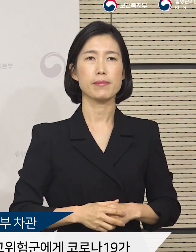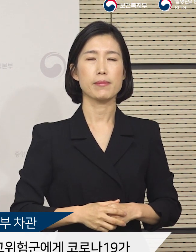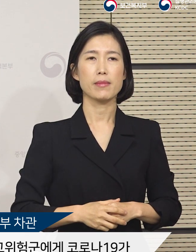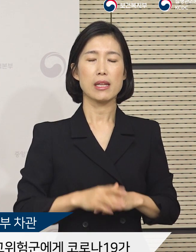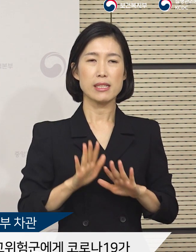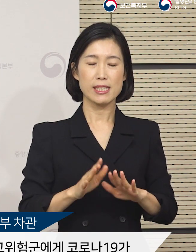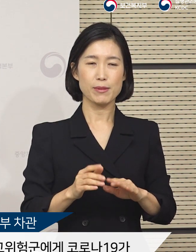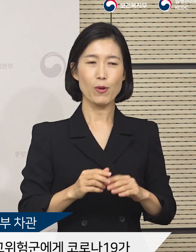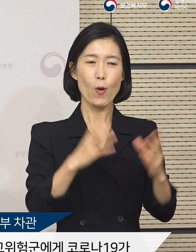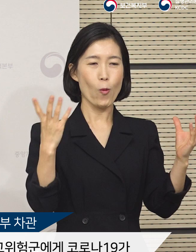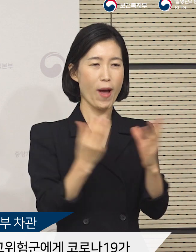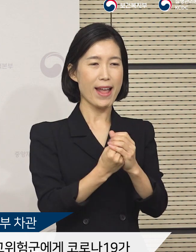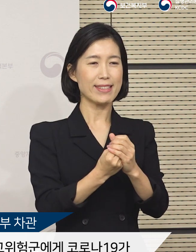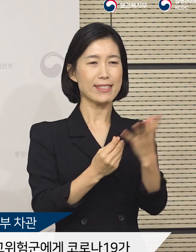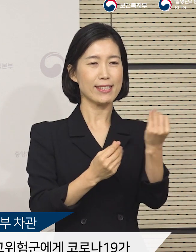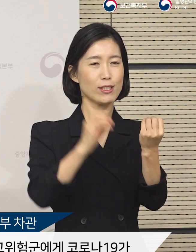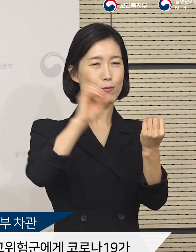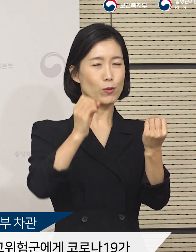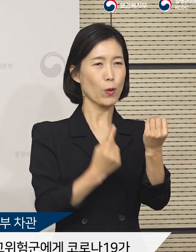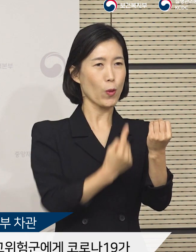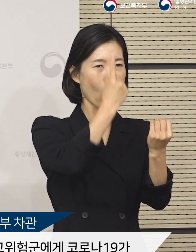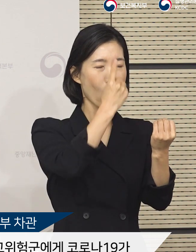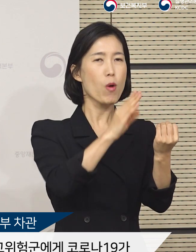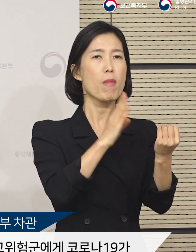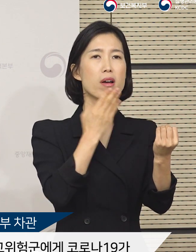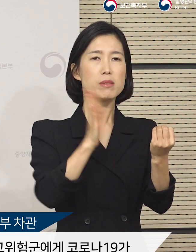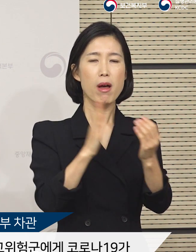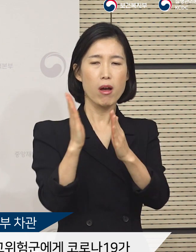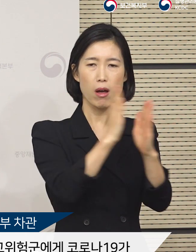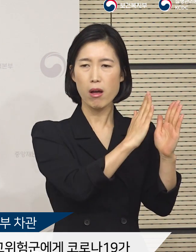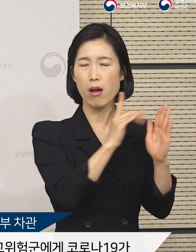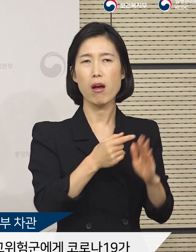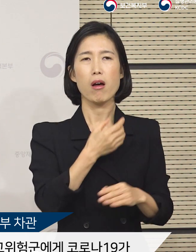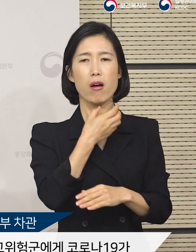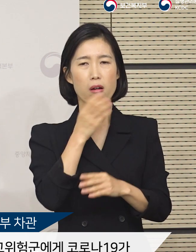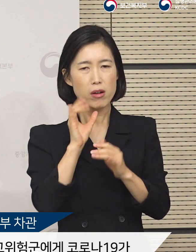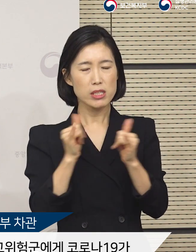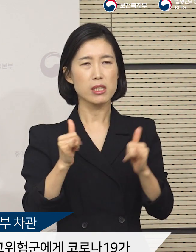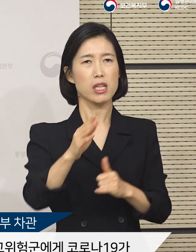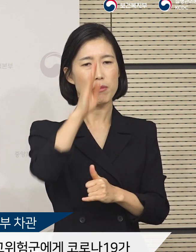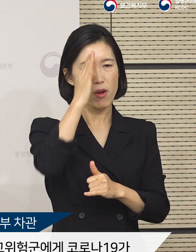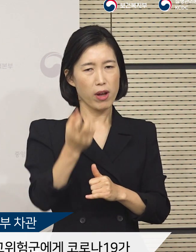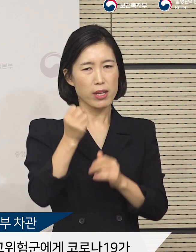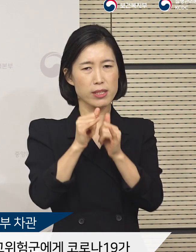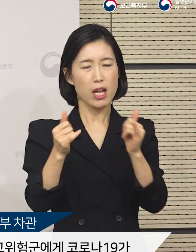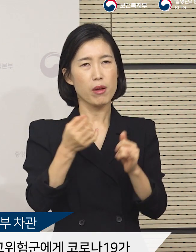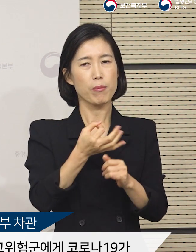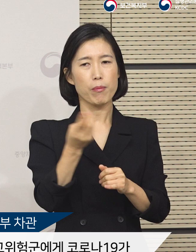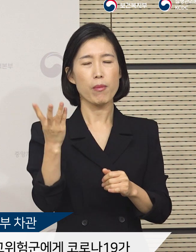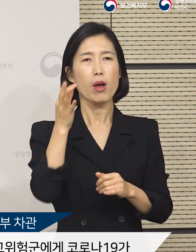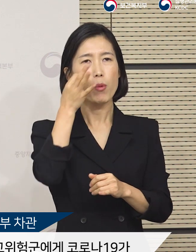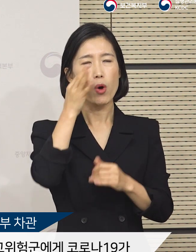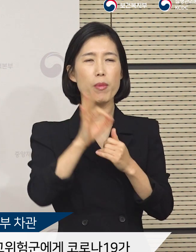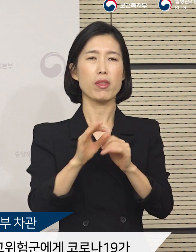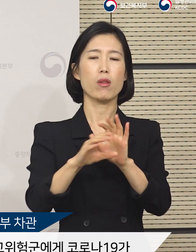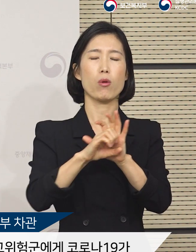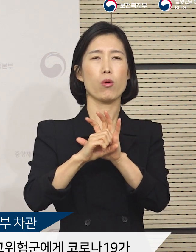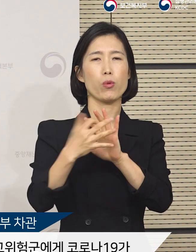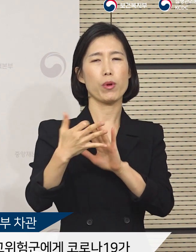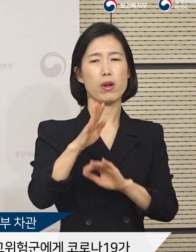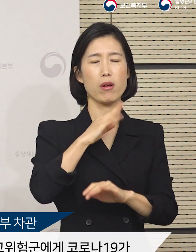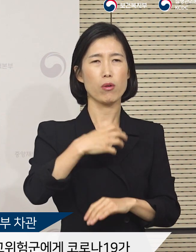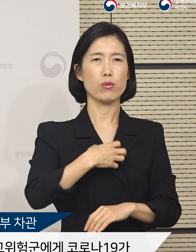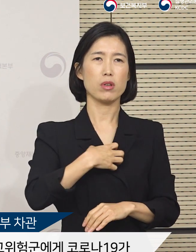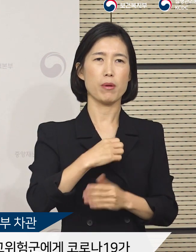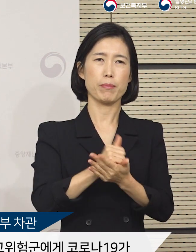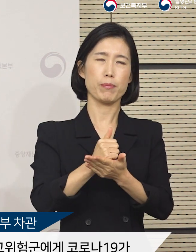높은 완치율과는 별도로 어르신이나 기저질환자 등의 고위험군에게 코로나19가 매우